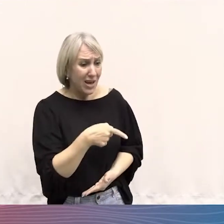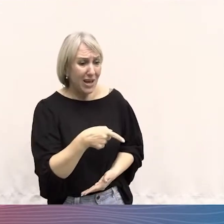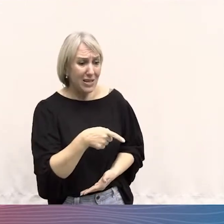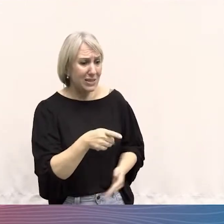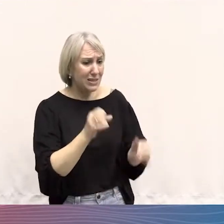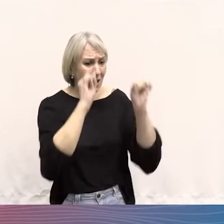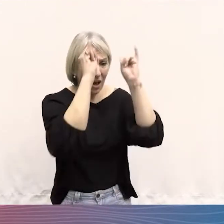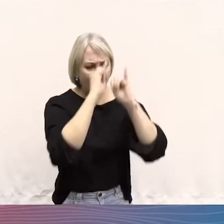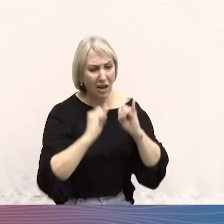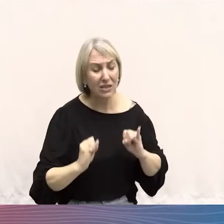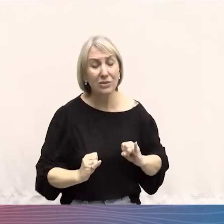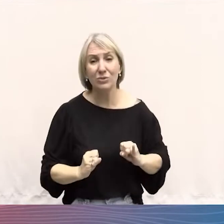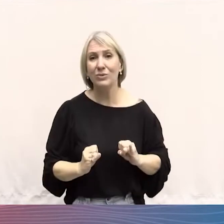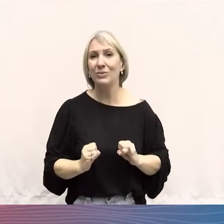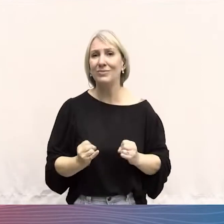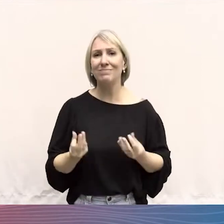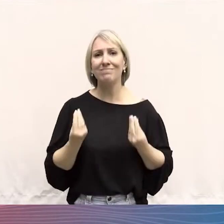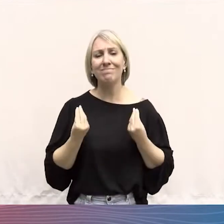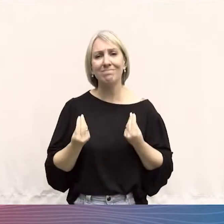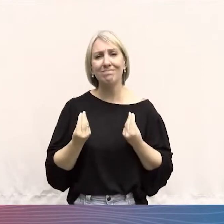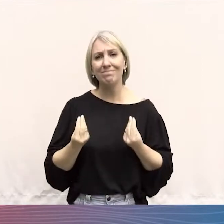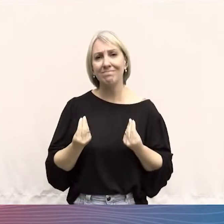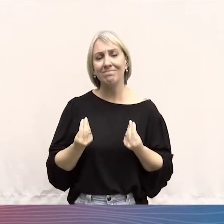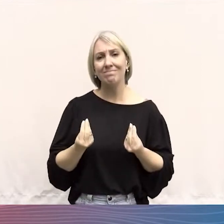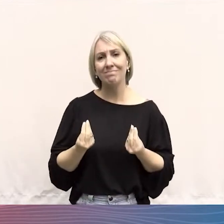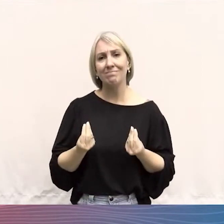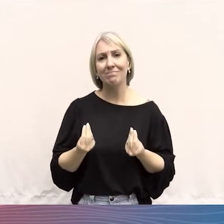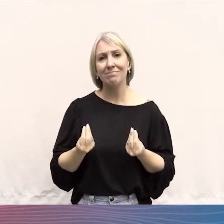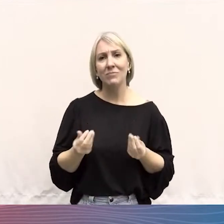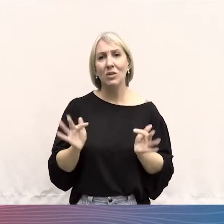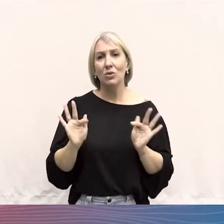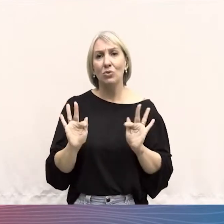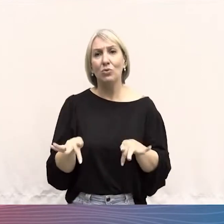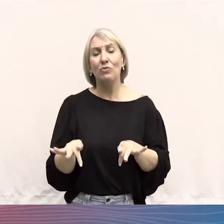Então, no fim, sabe o que aconteceu?